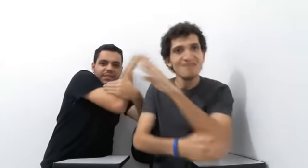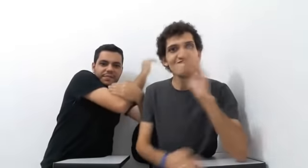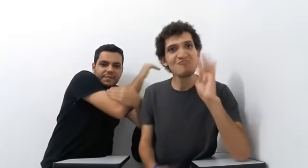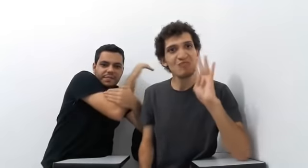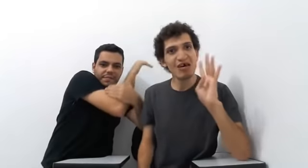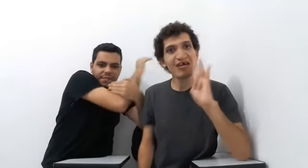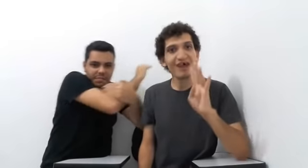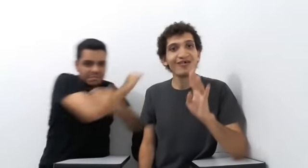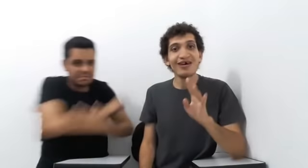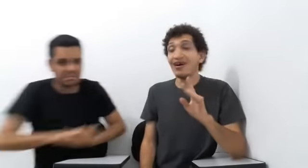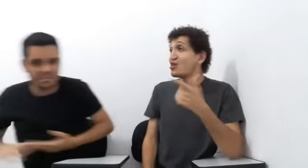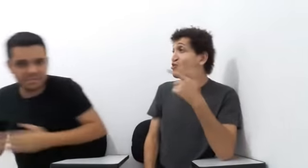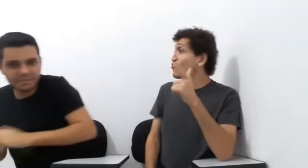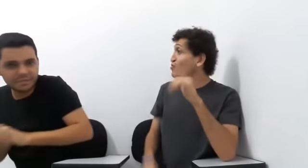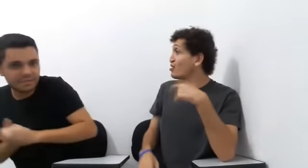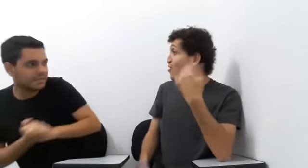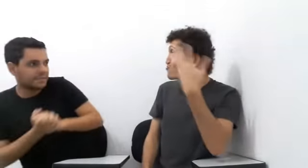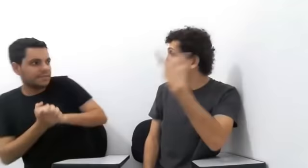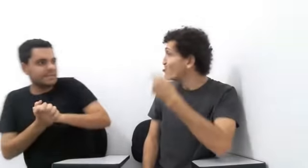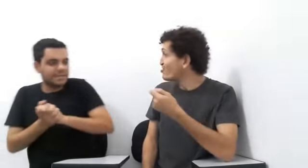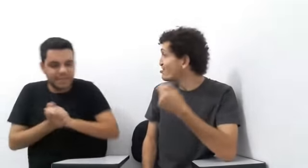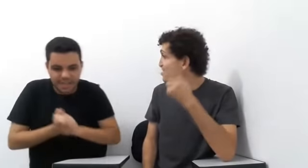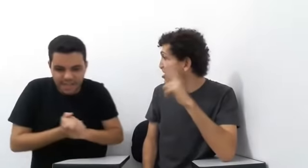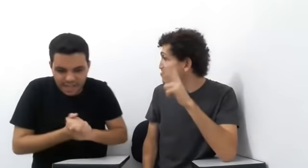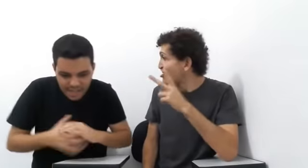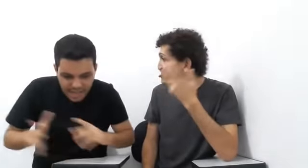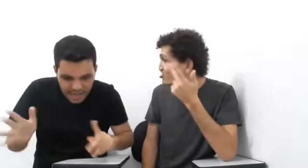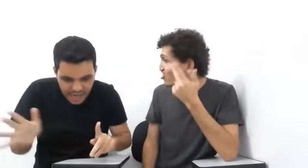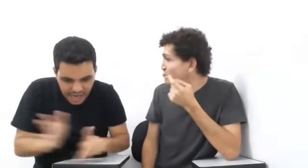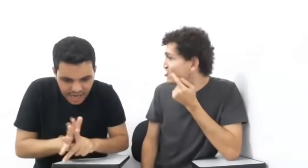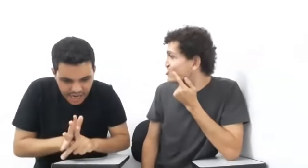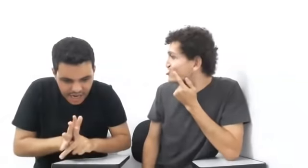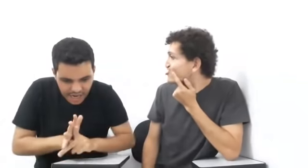muito legal. E o sinal município também, geralmente.